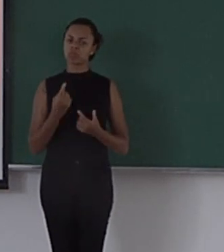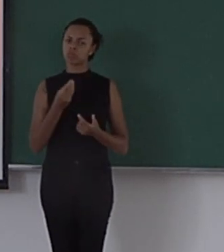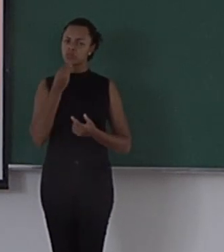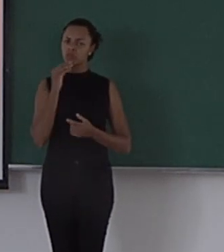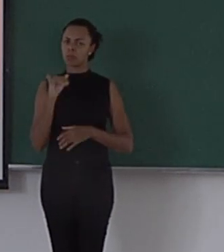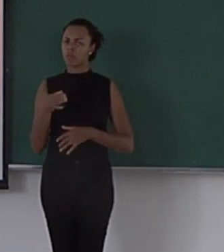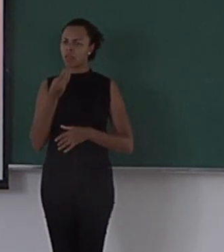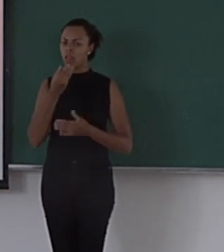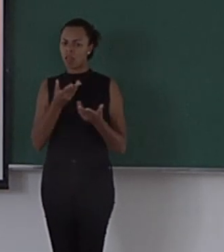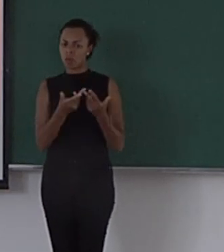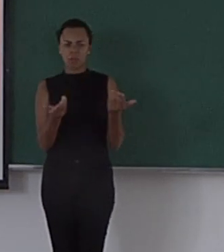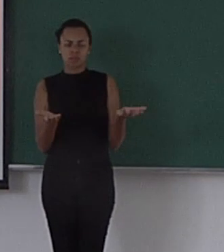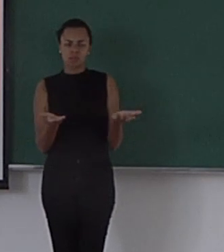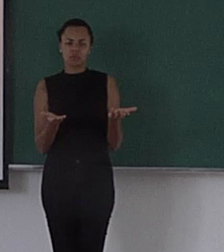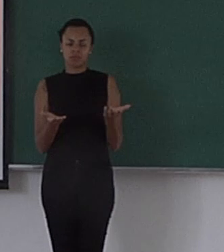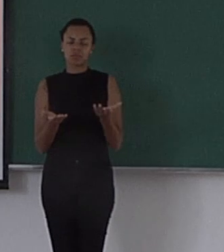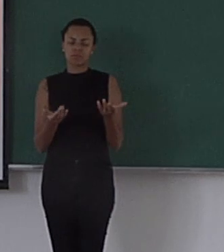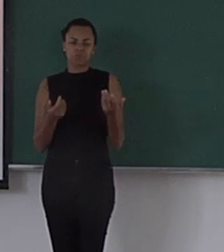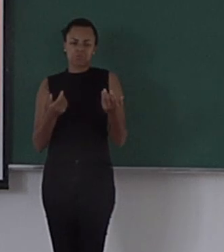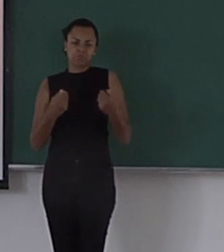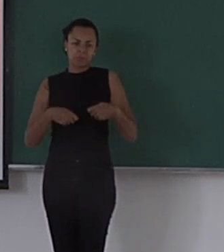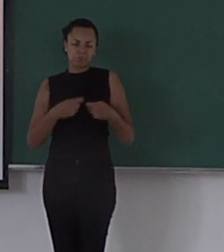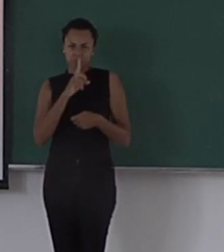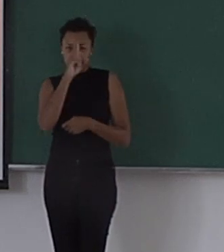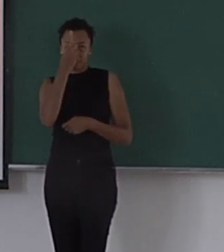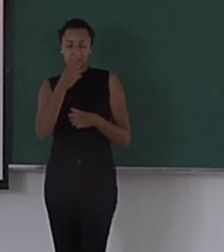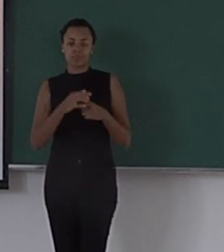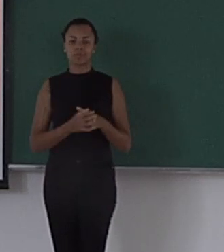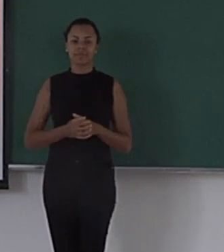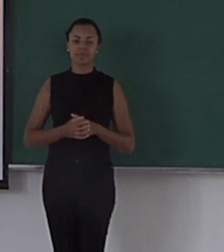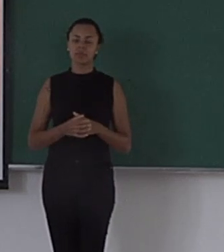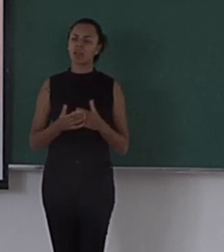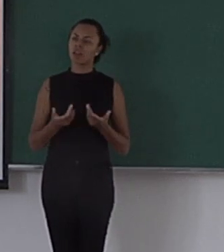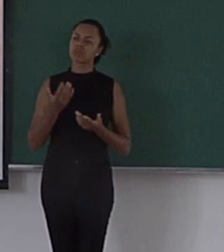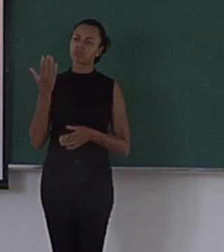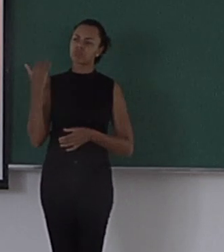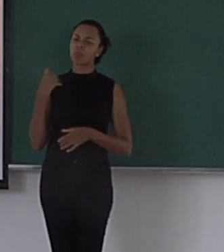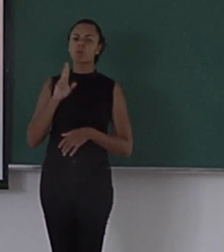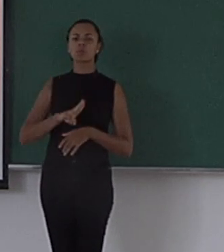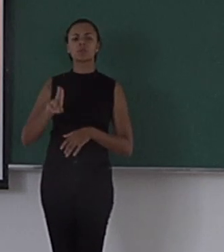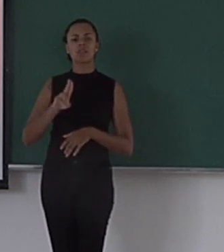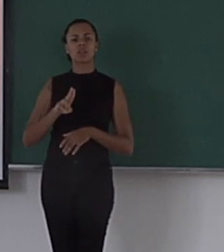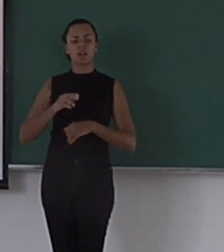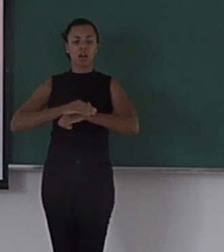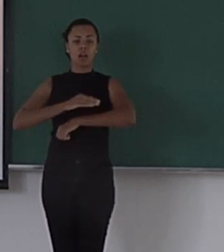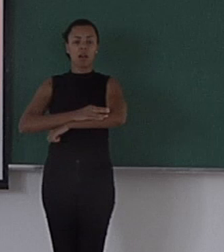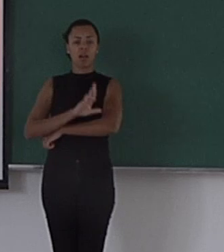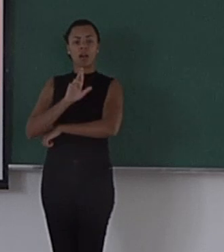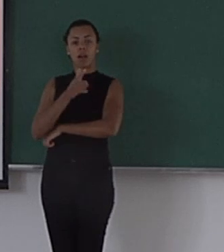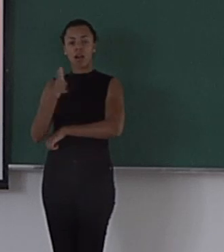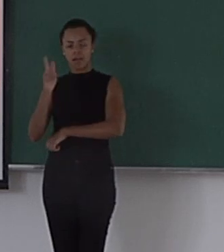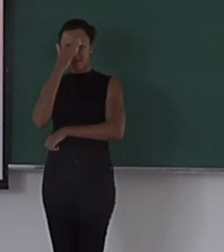essa pele para alguma coisa, né? Não, tem que ter alguma coisa. Aí ele pensou, poxa, antigamente a gente usava pele de rã para tratar